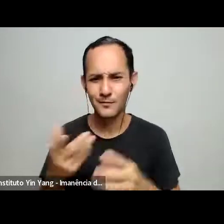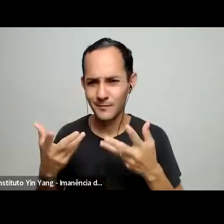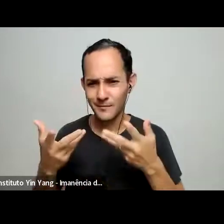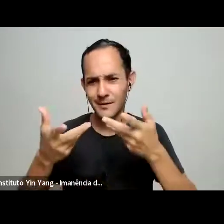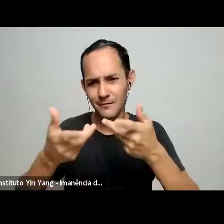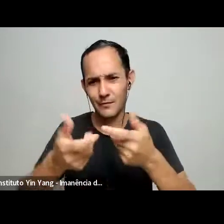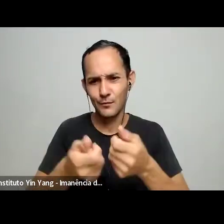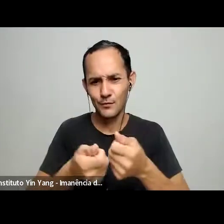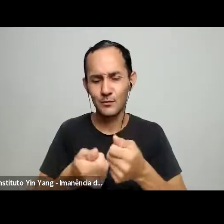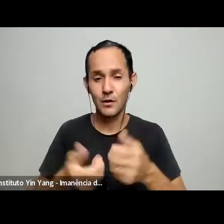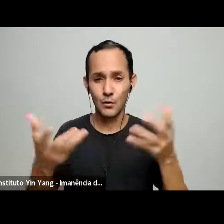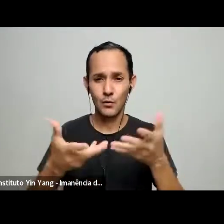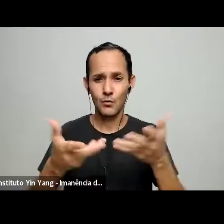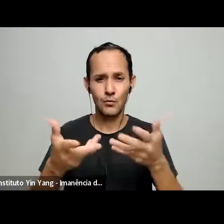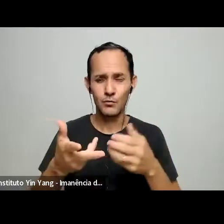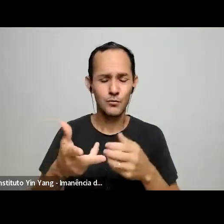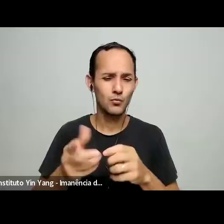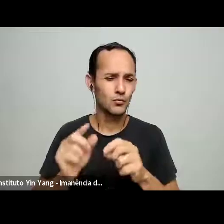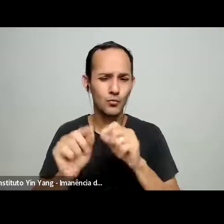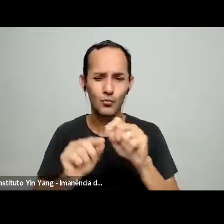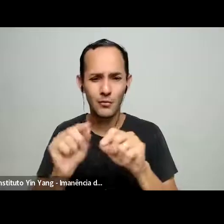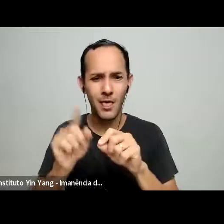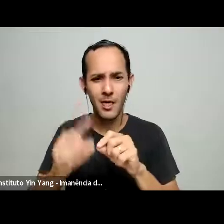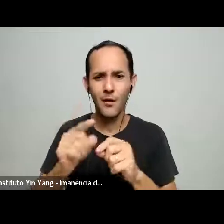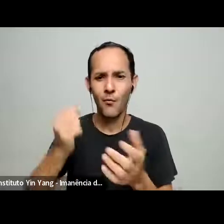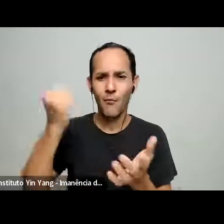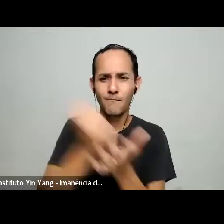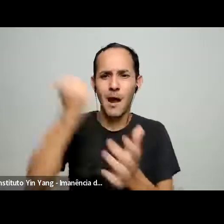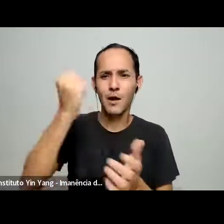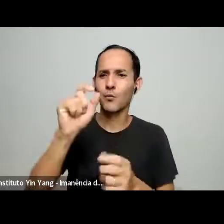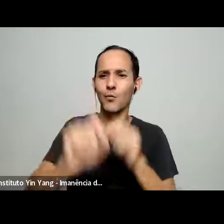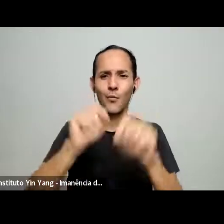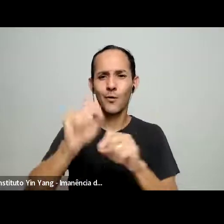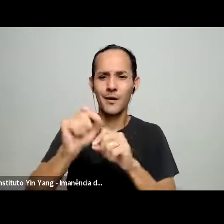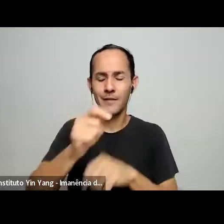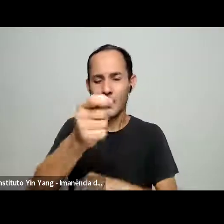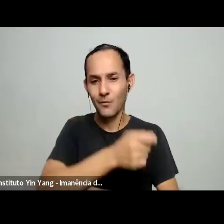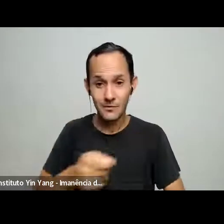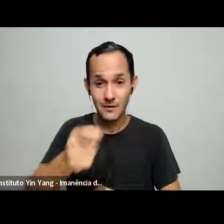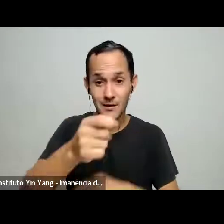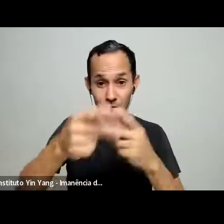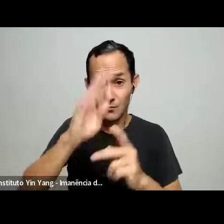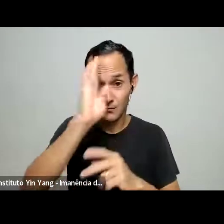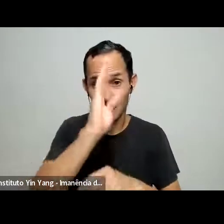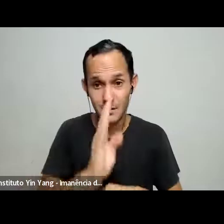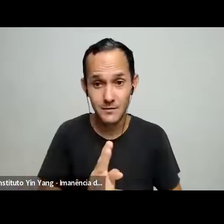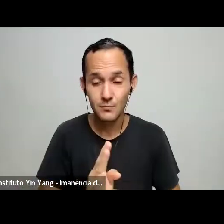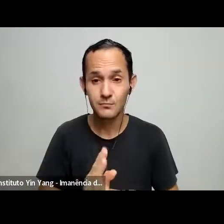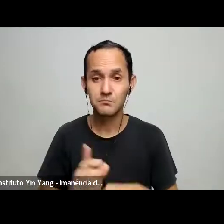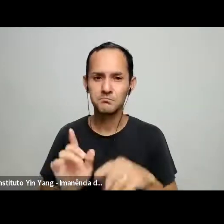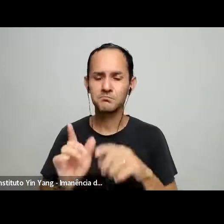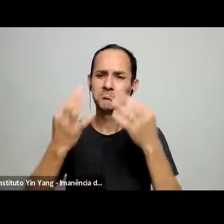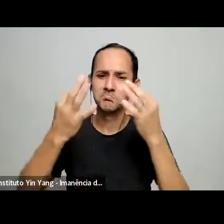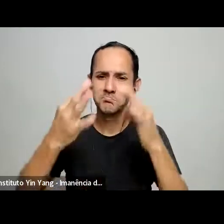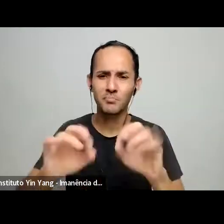maravilhoso, que hoje pode ser um marco na história das constelações familiares aqui no nosso país e com